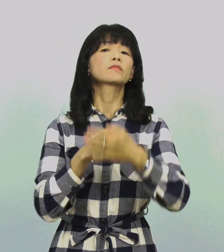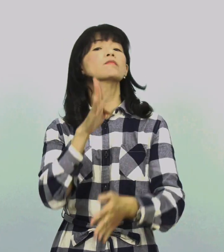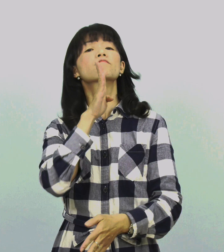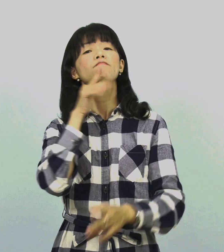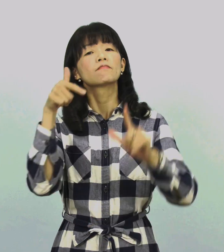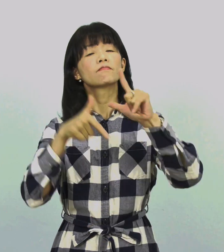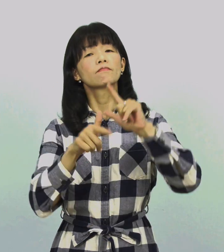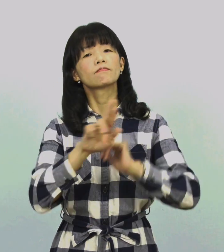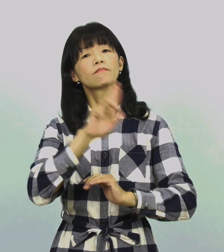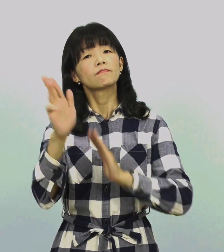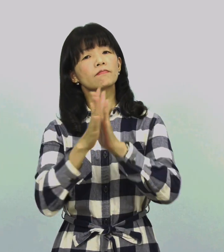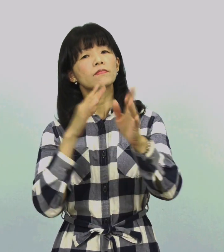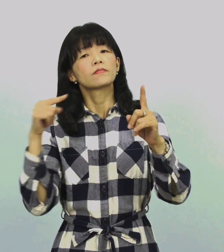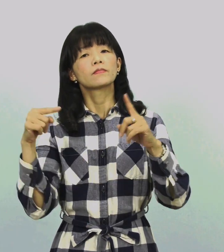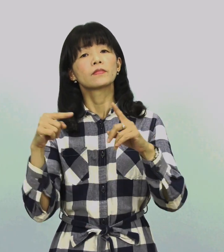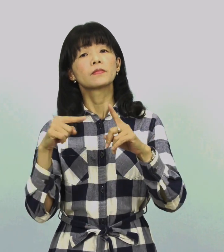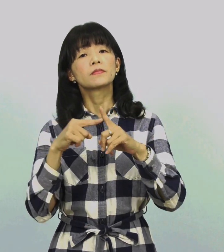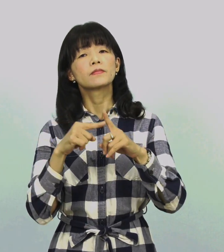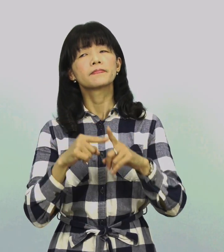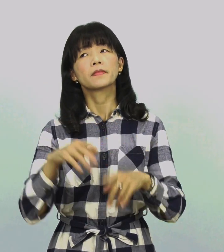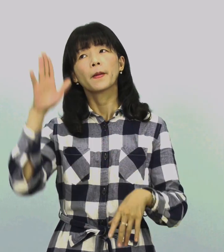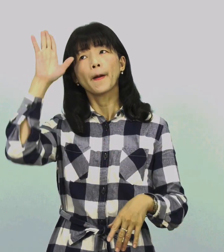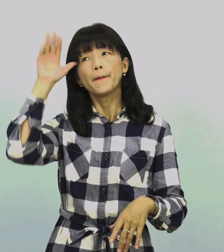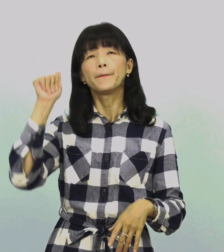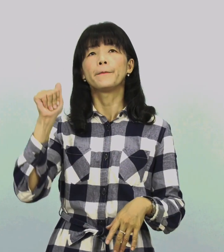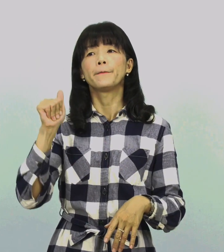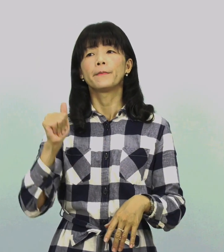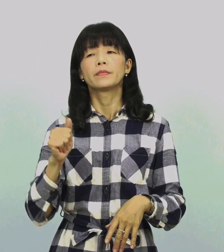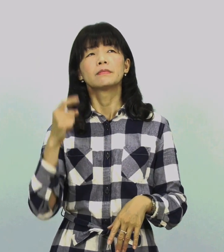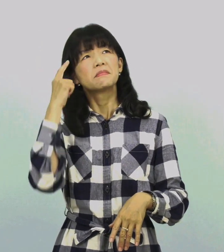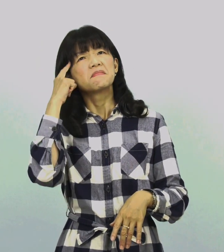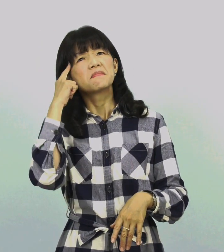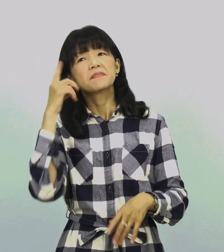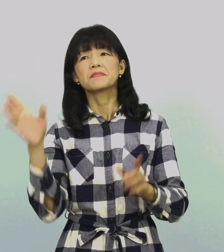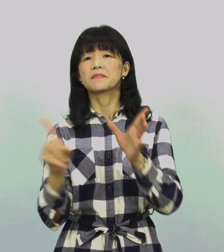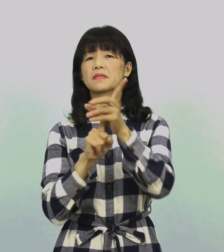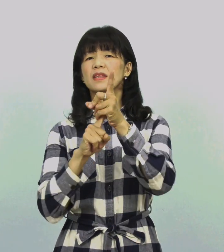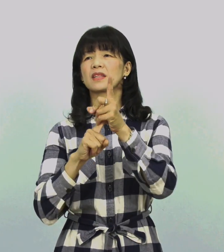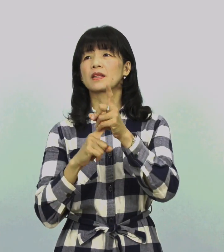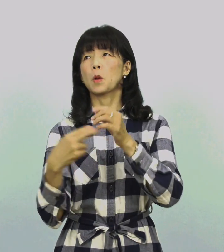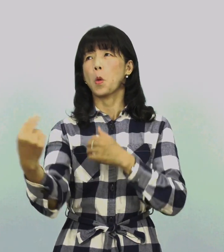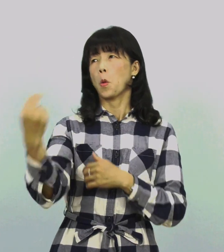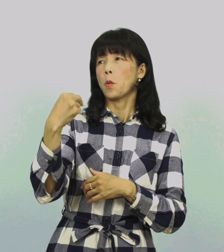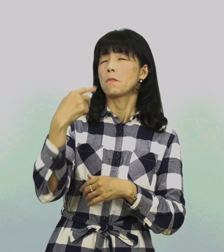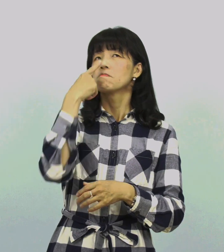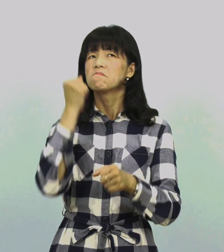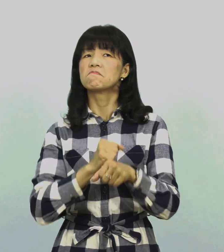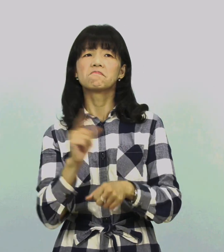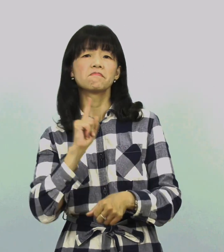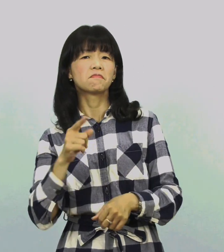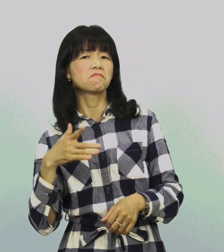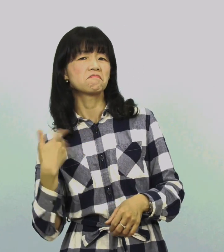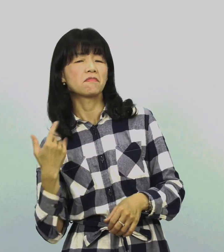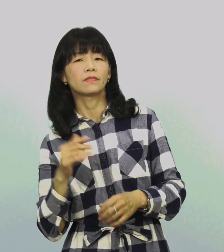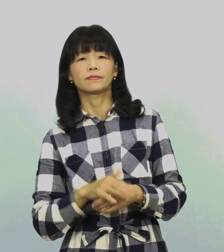的百姓他们愚蠢到认为神看不见他们所做的一切不合神心意的